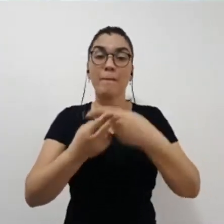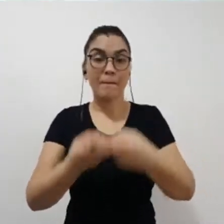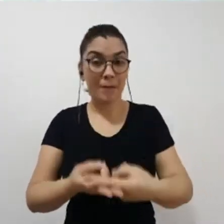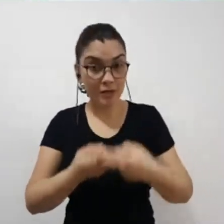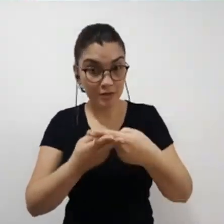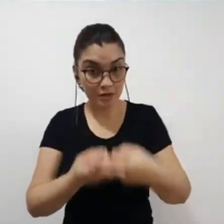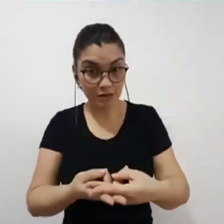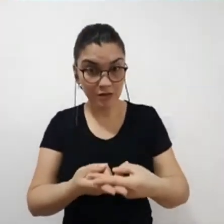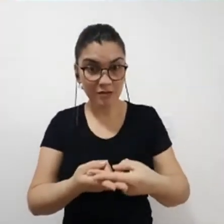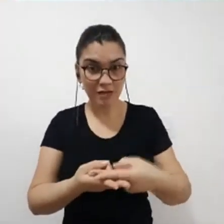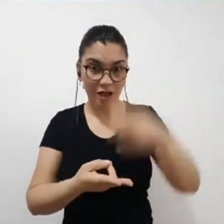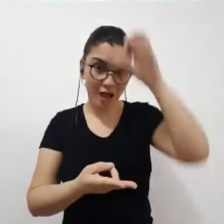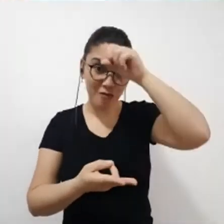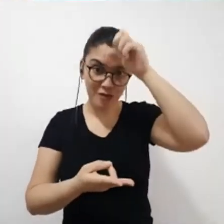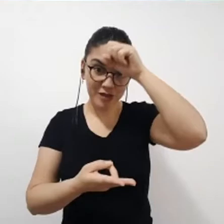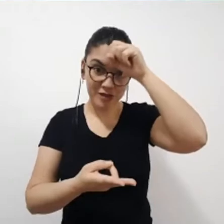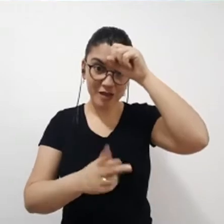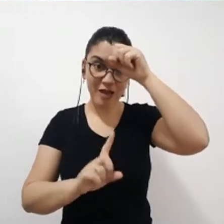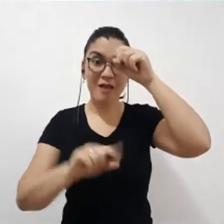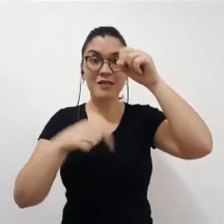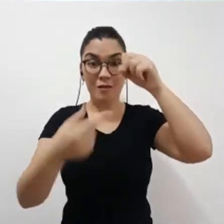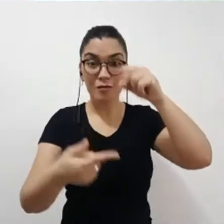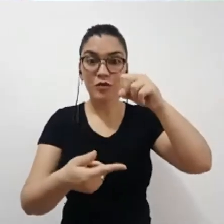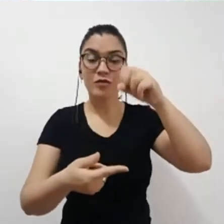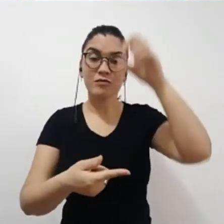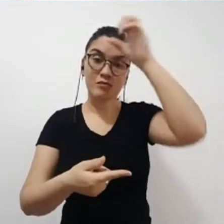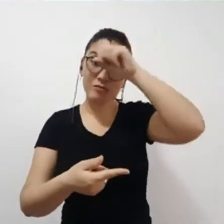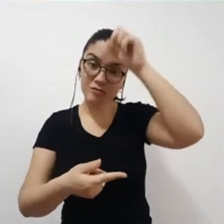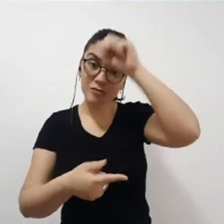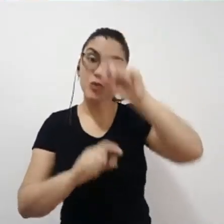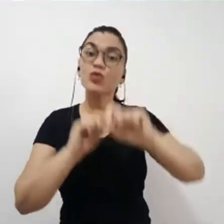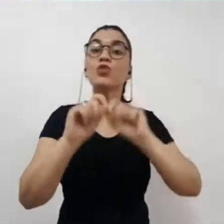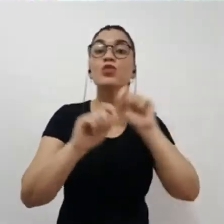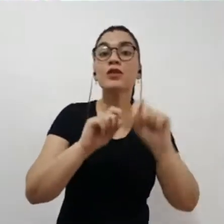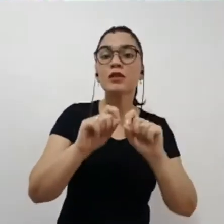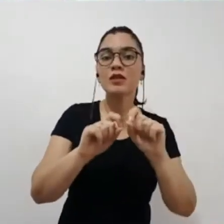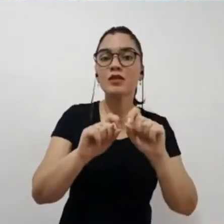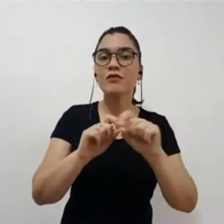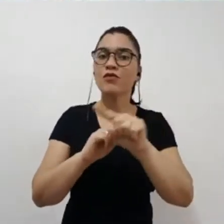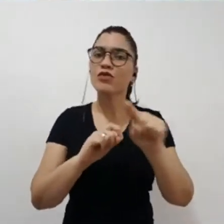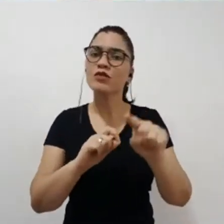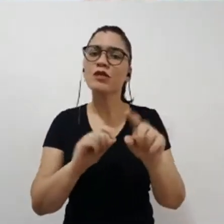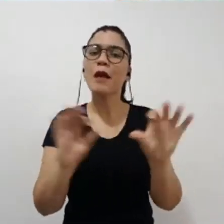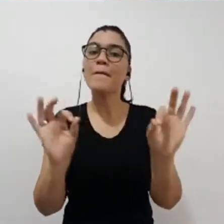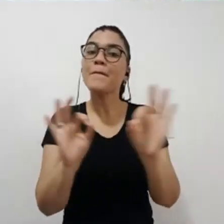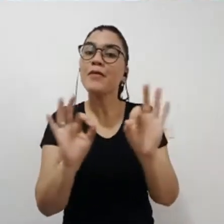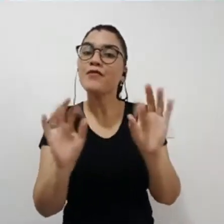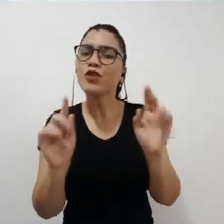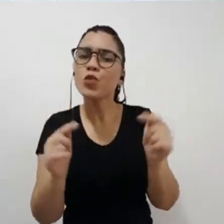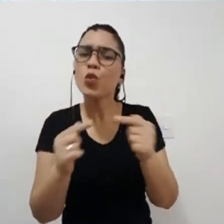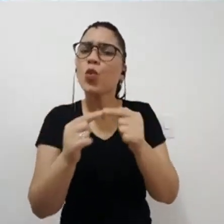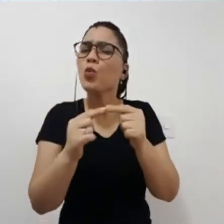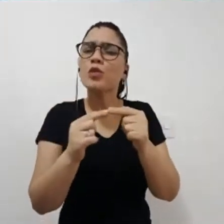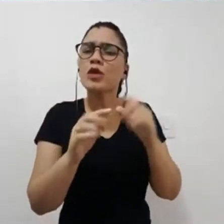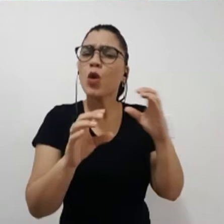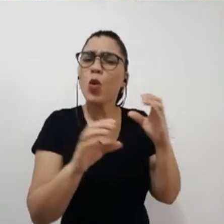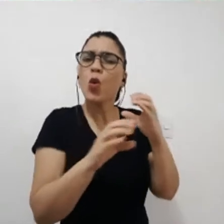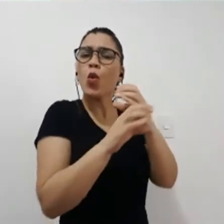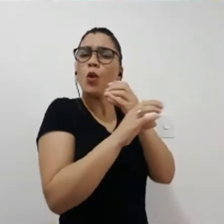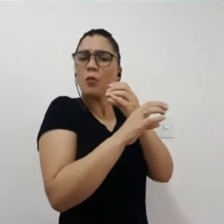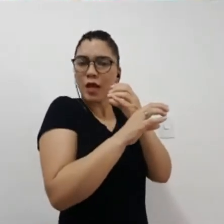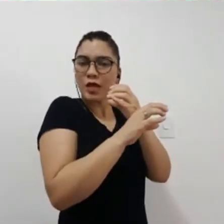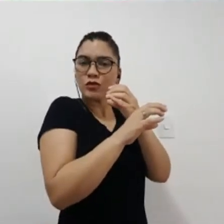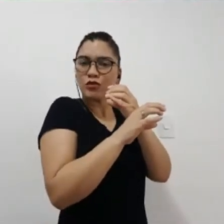paciência a sua obra perfeita, para que sejais perfeitos e completos sem faltar coisa alguma. Então,